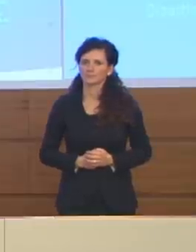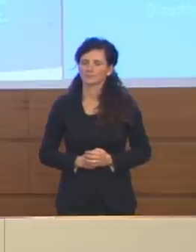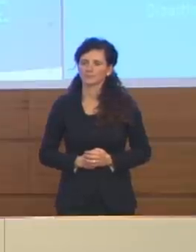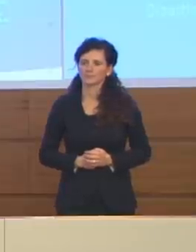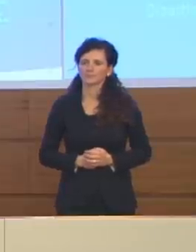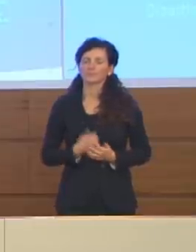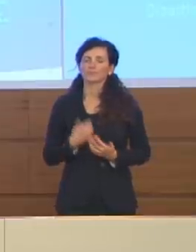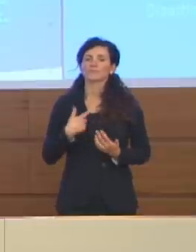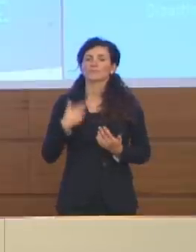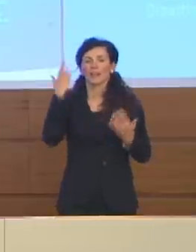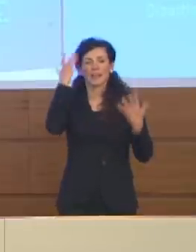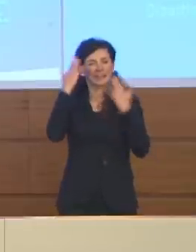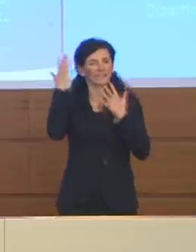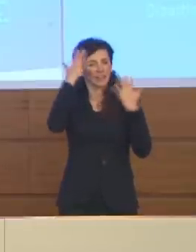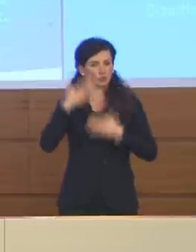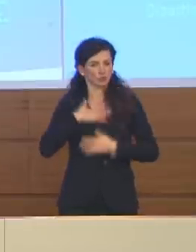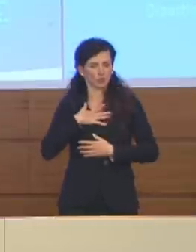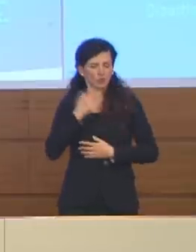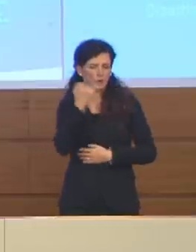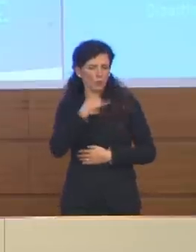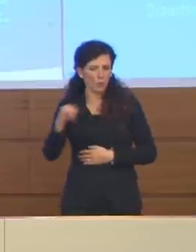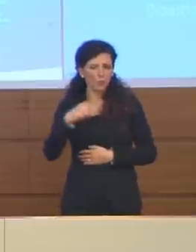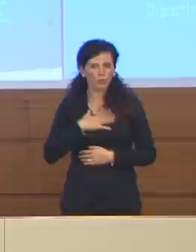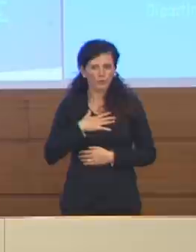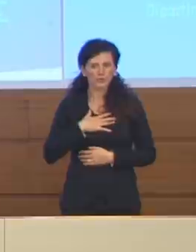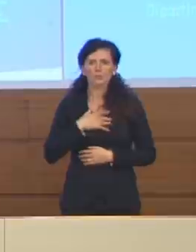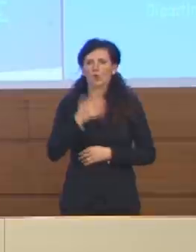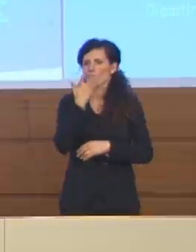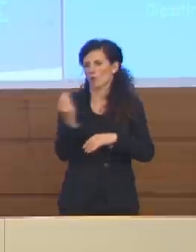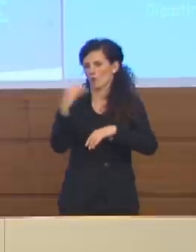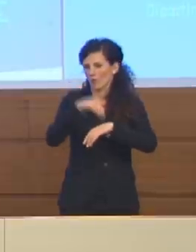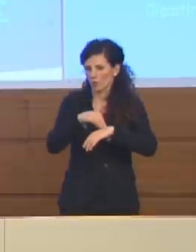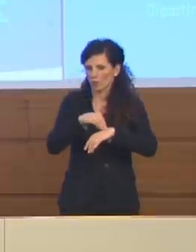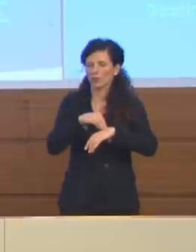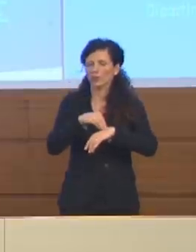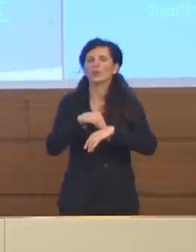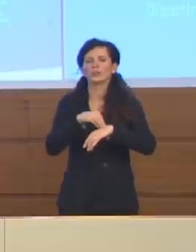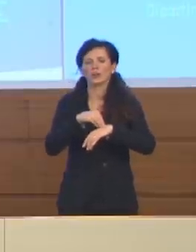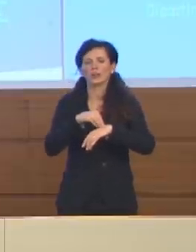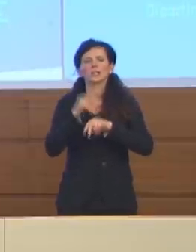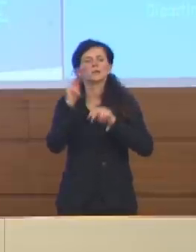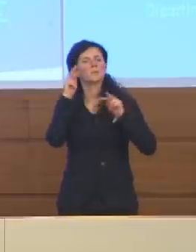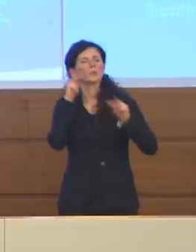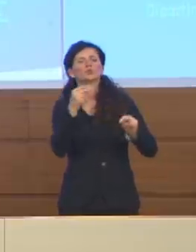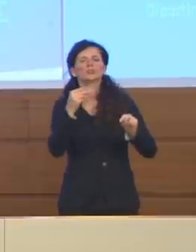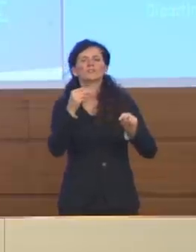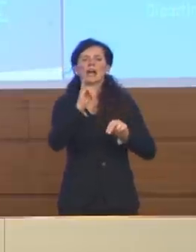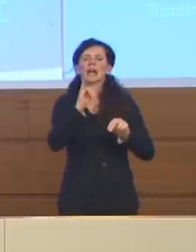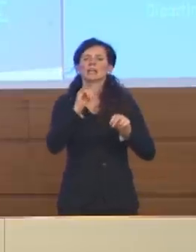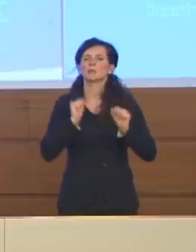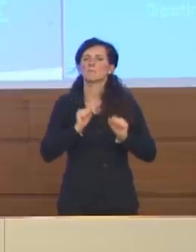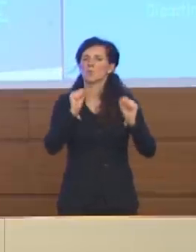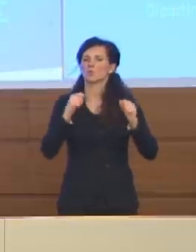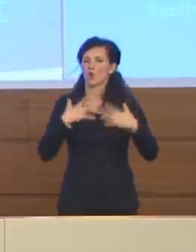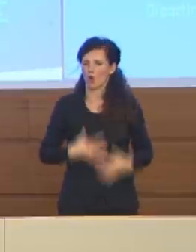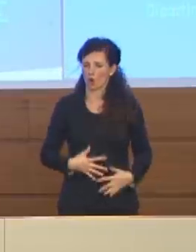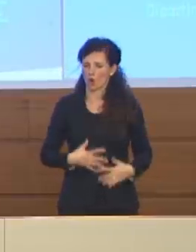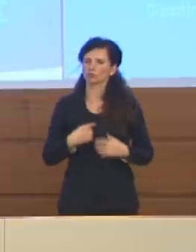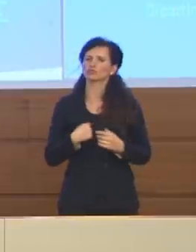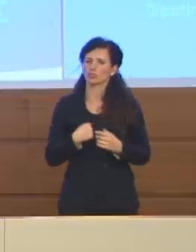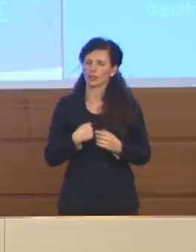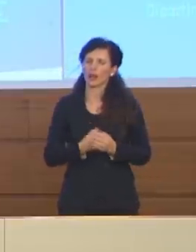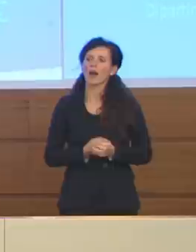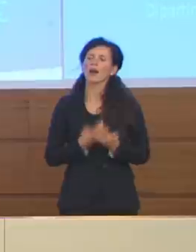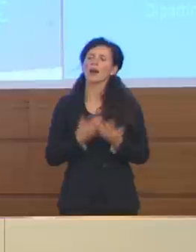squisitamente medica direi quasi immunologica e riguarda quello che io